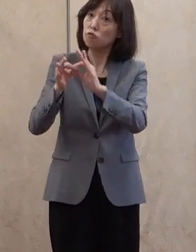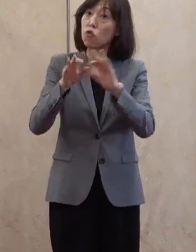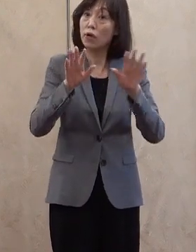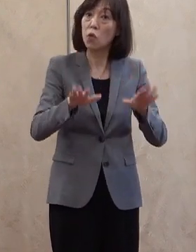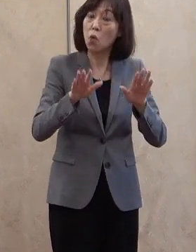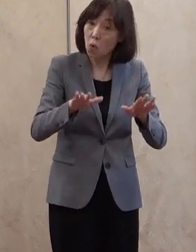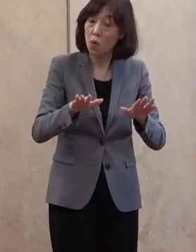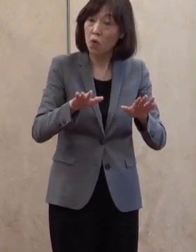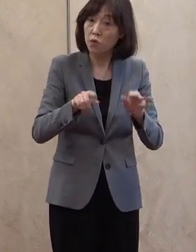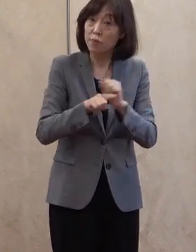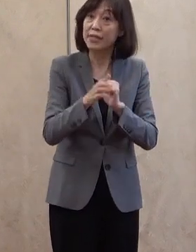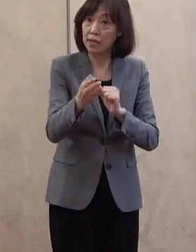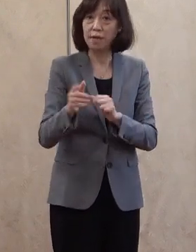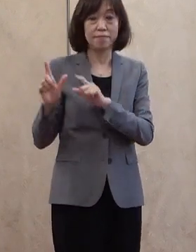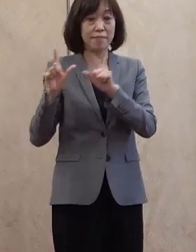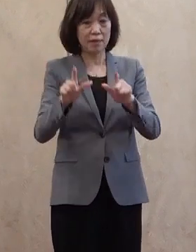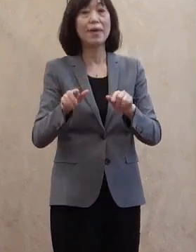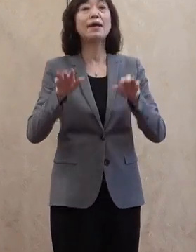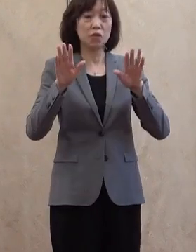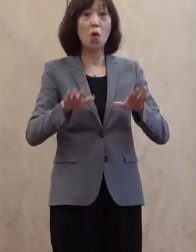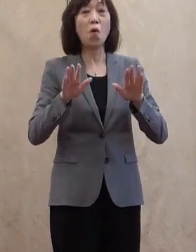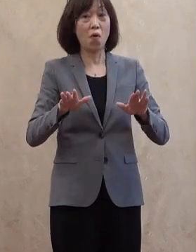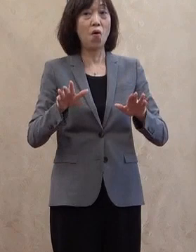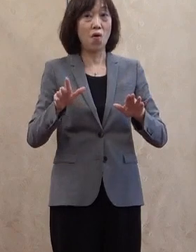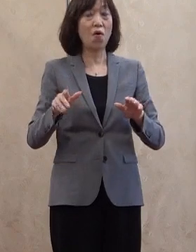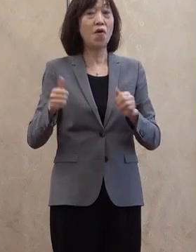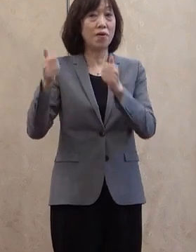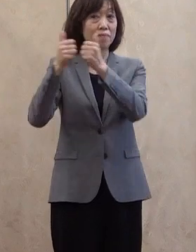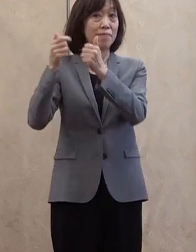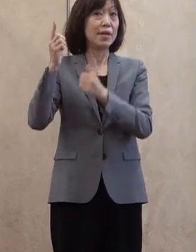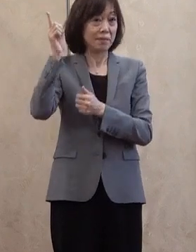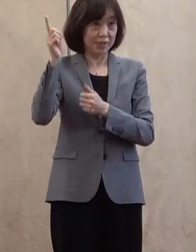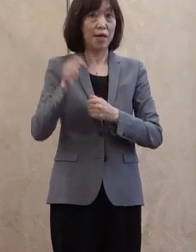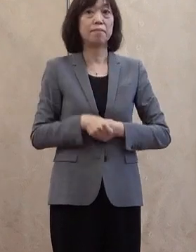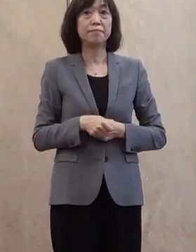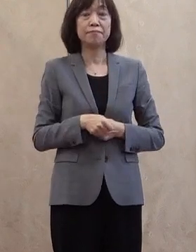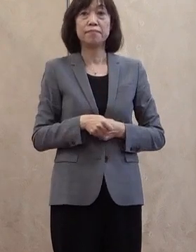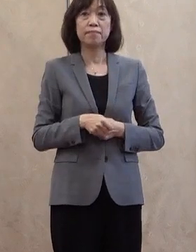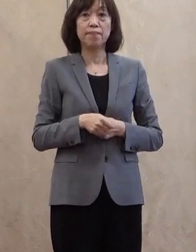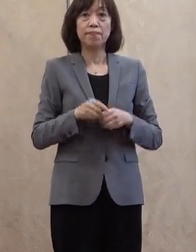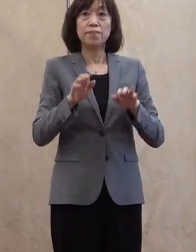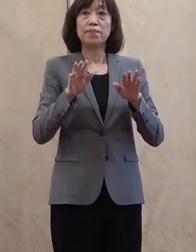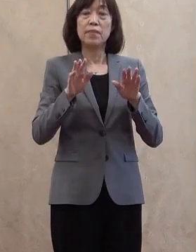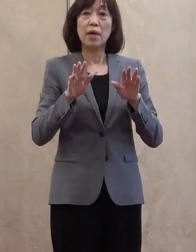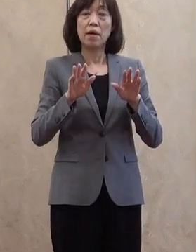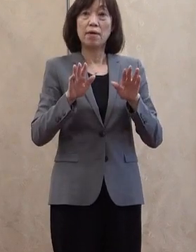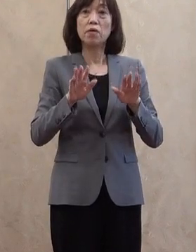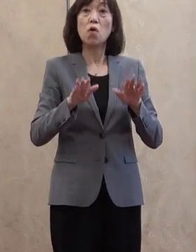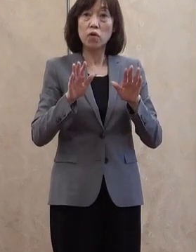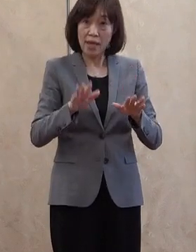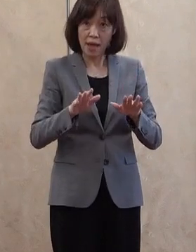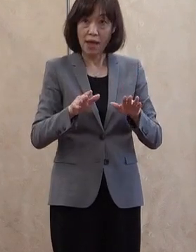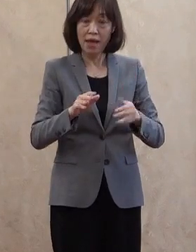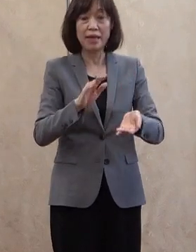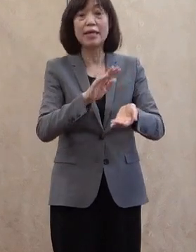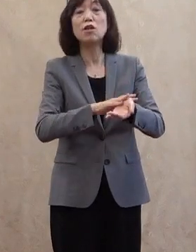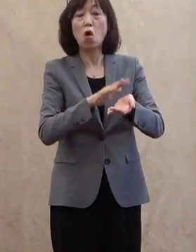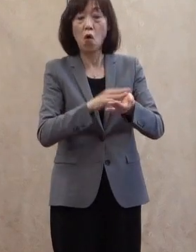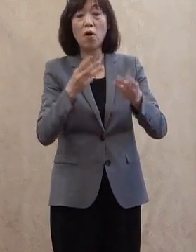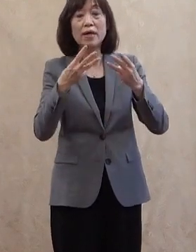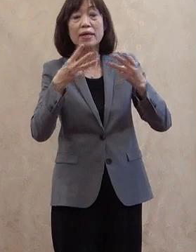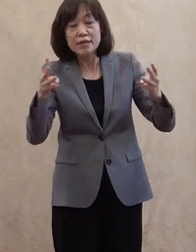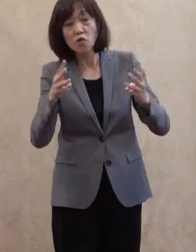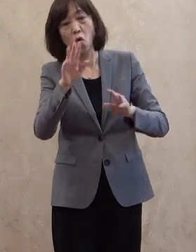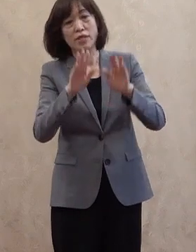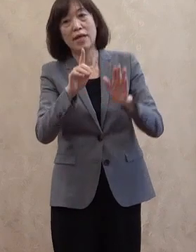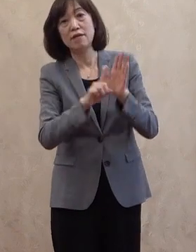ろしいんでしょうか。 本日です。 それとあと今日で医療非常、事態宣言を踏まえてですね、府